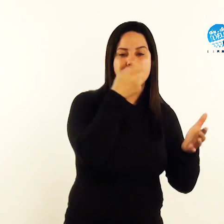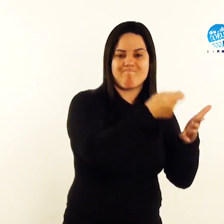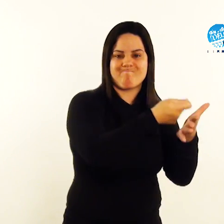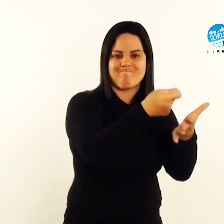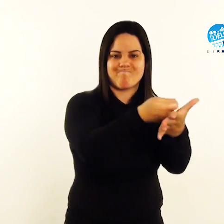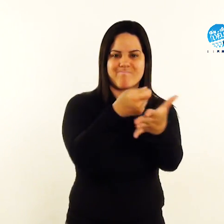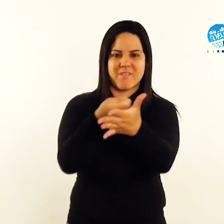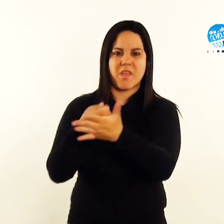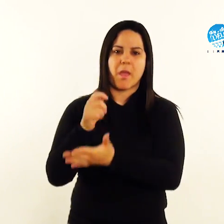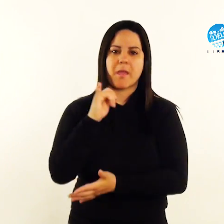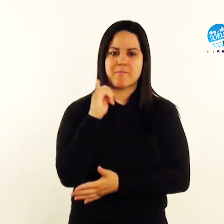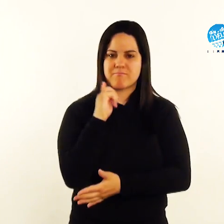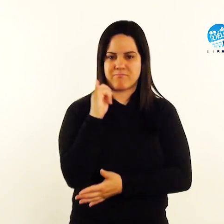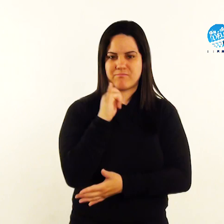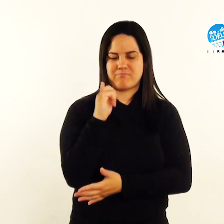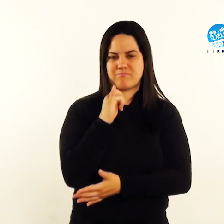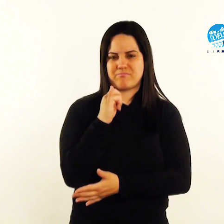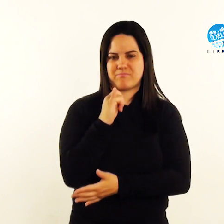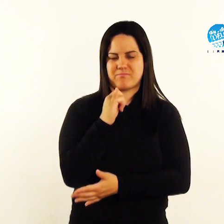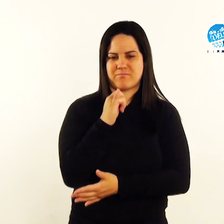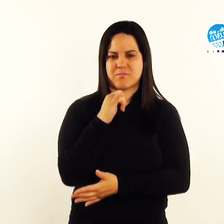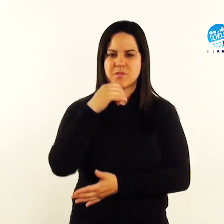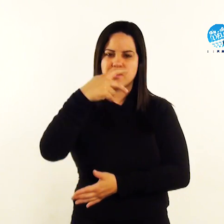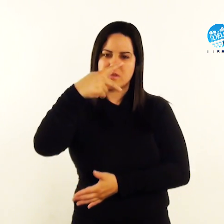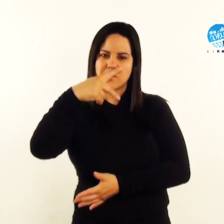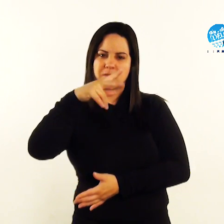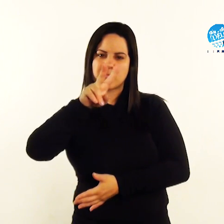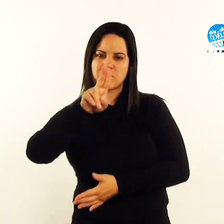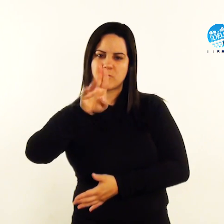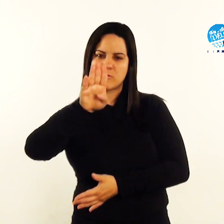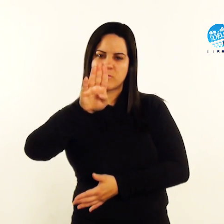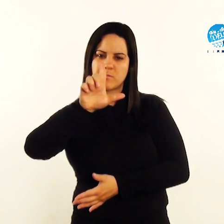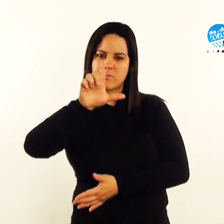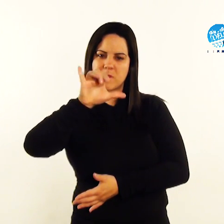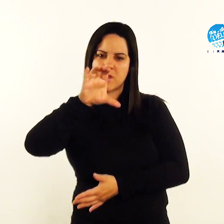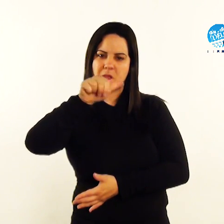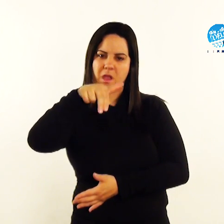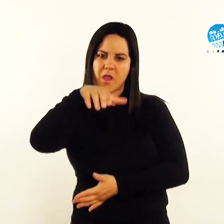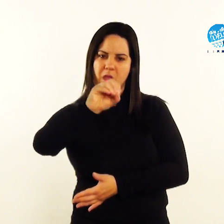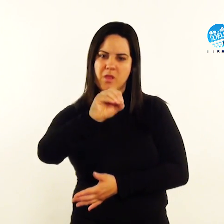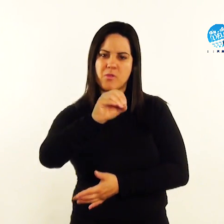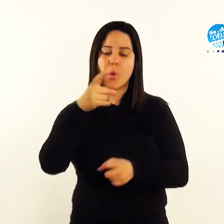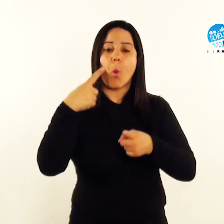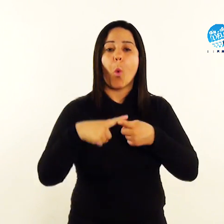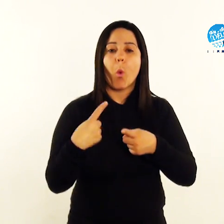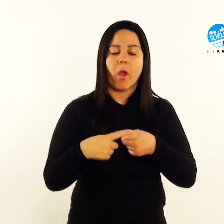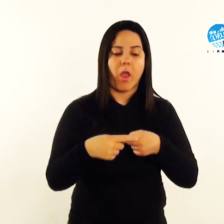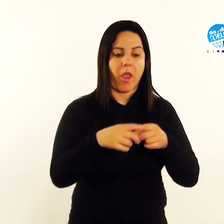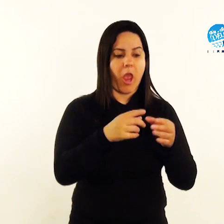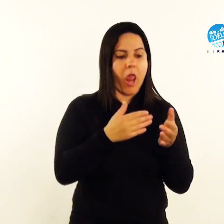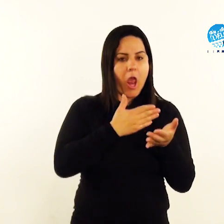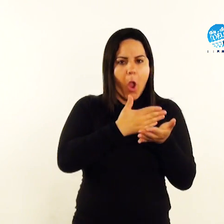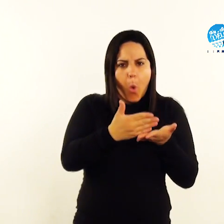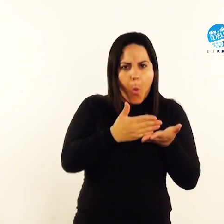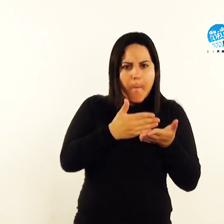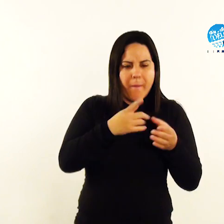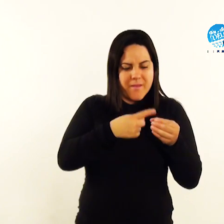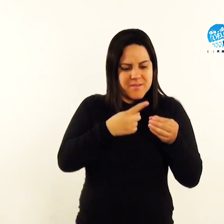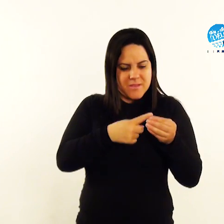quê? Porque geralmente a coletoria de impostos ficava na entrada da cidade e funcionava como uma